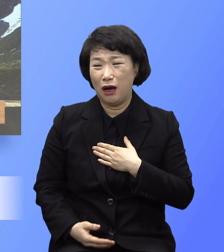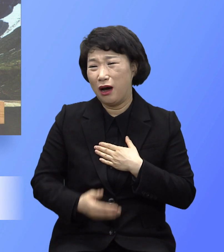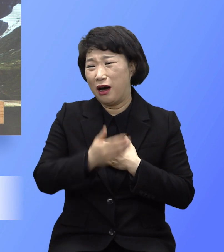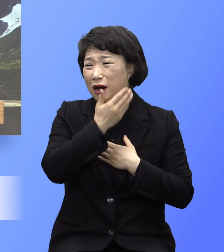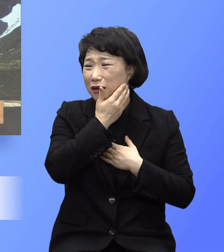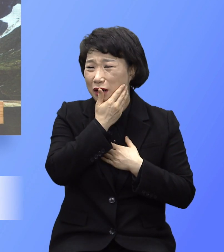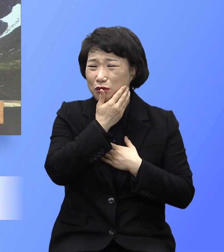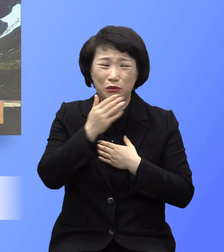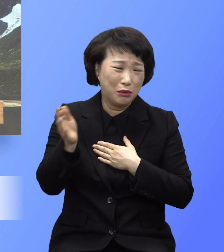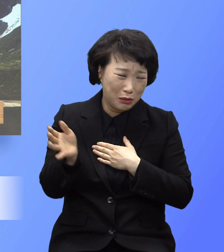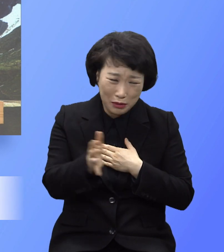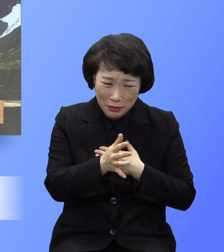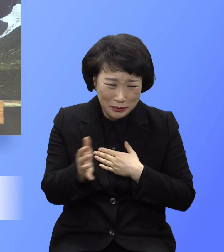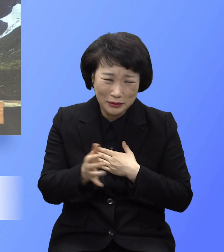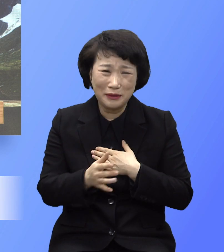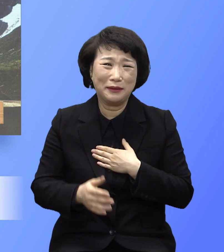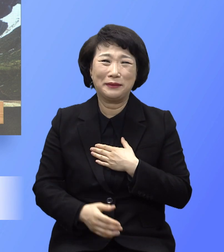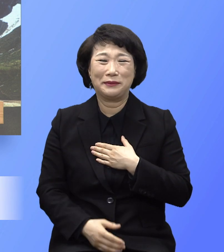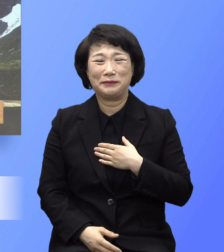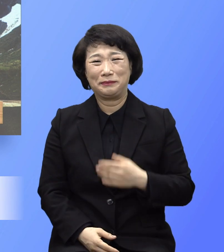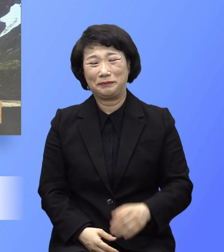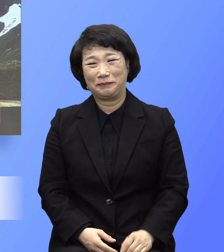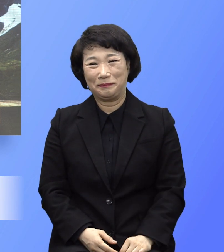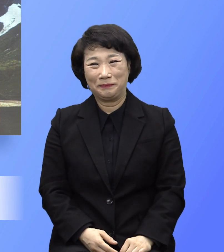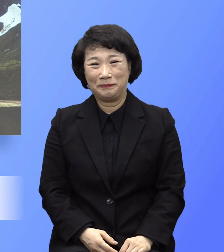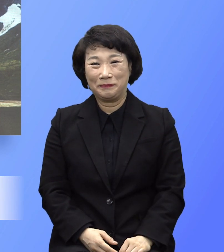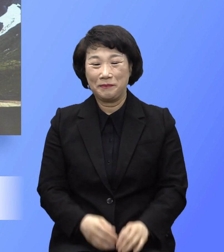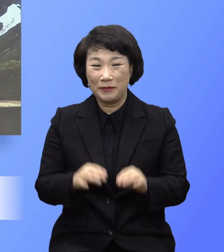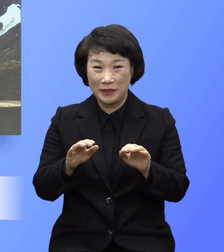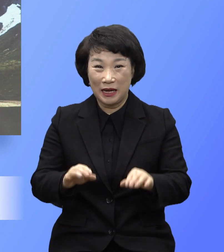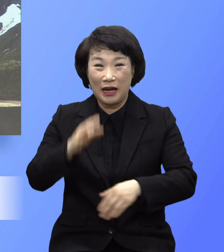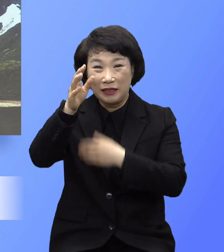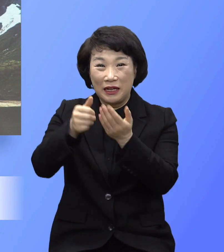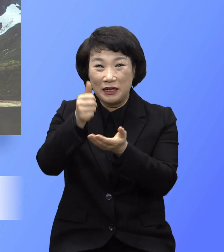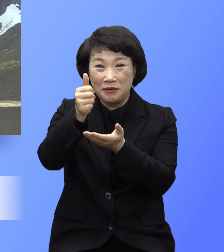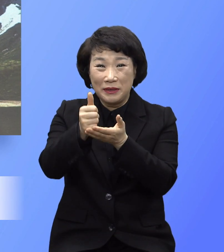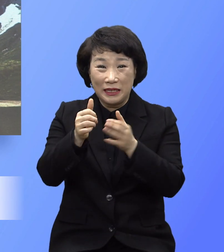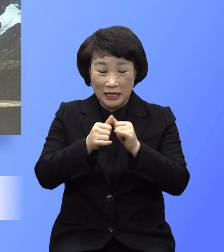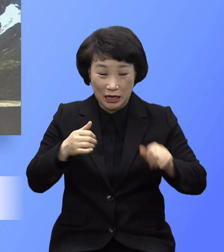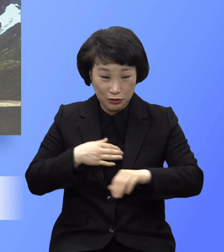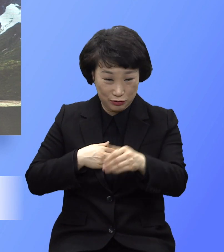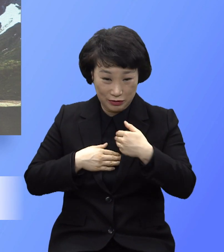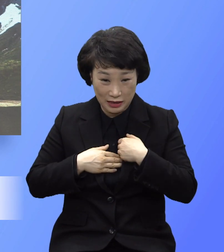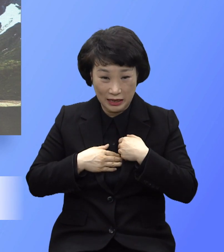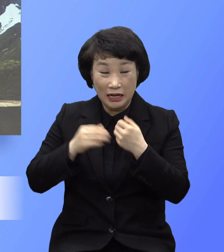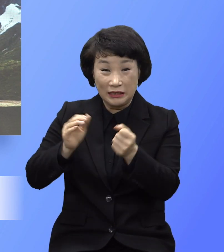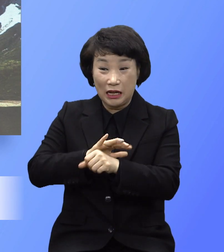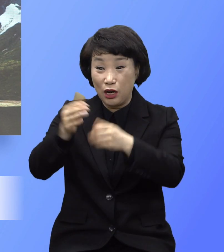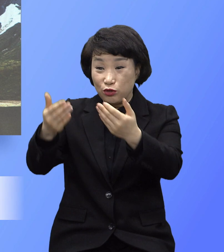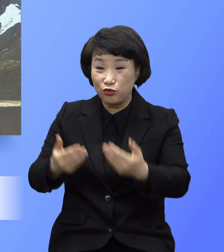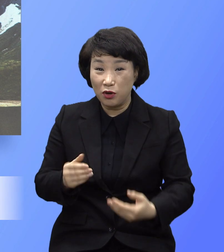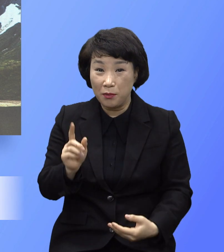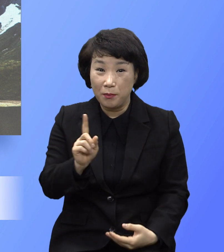아까운 것이 뭐 있겠습니까? 그러므로 하나님께서 인간에게 베푸신